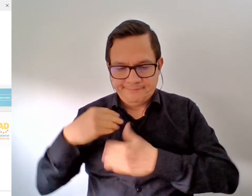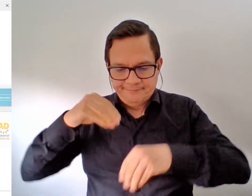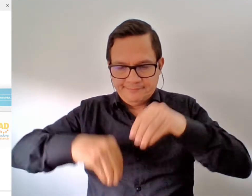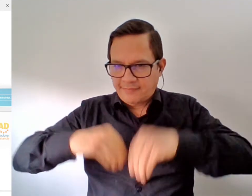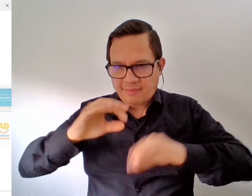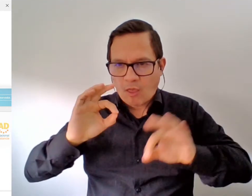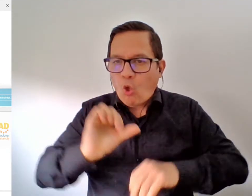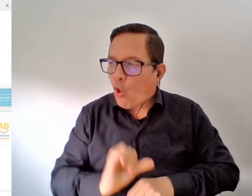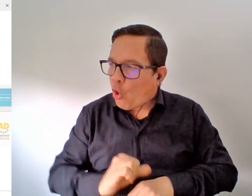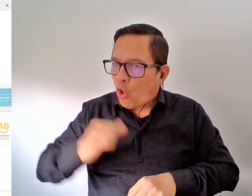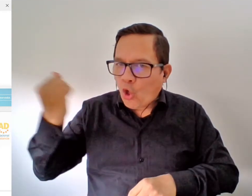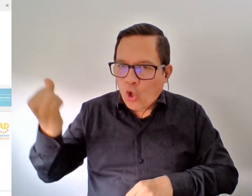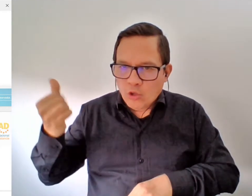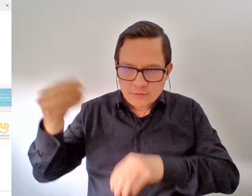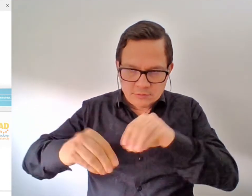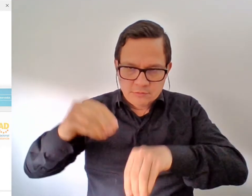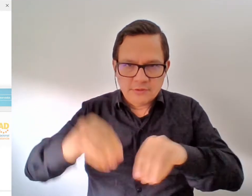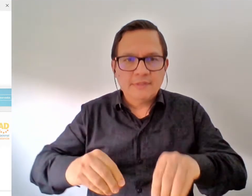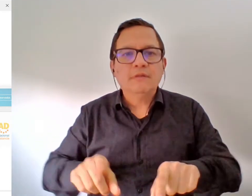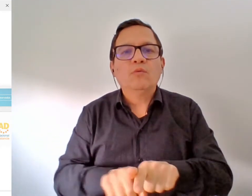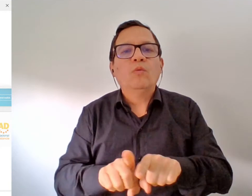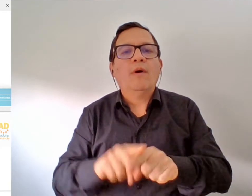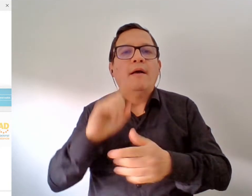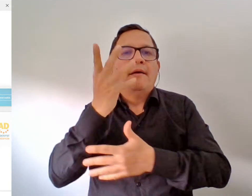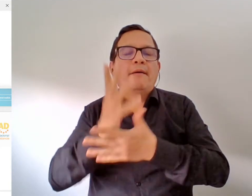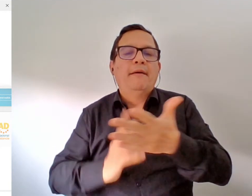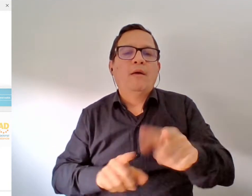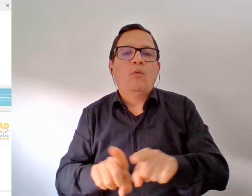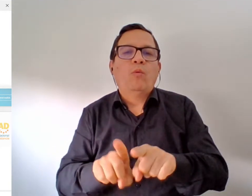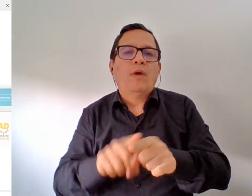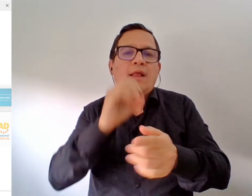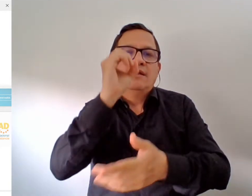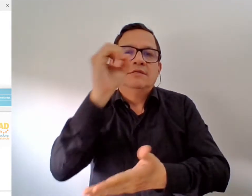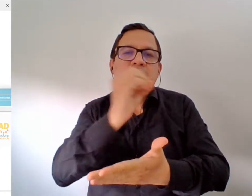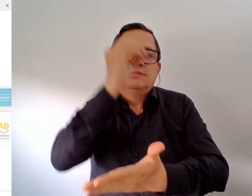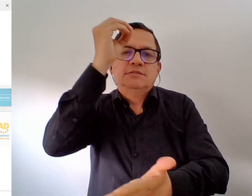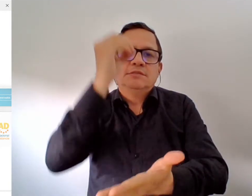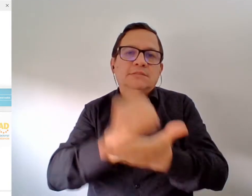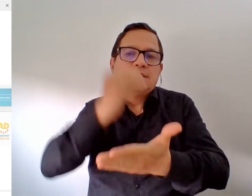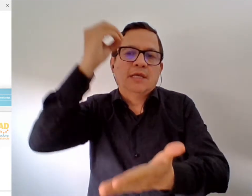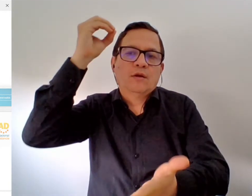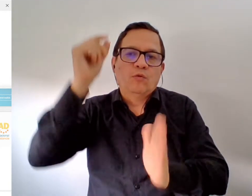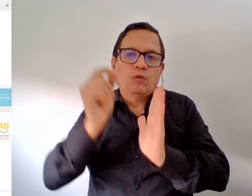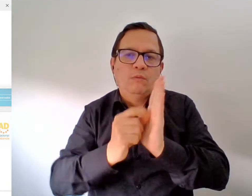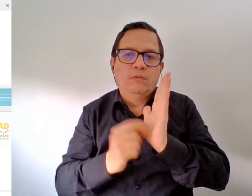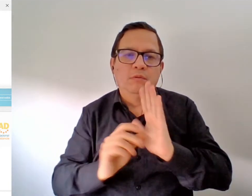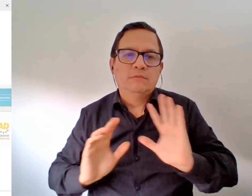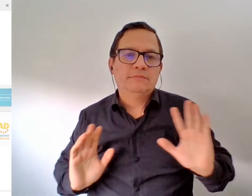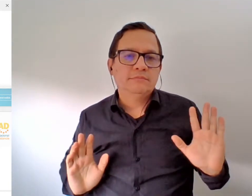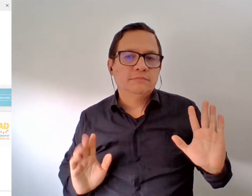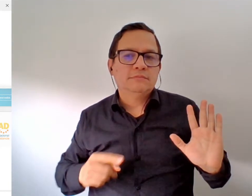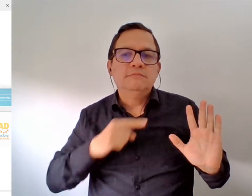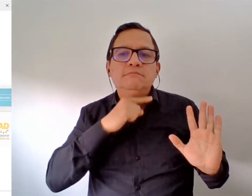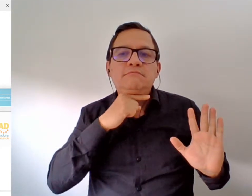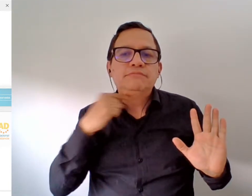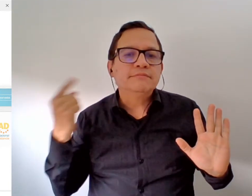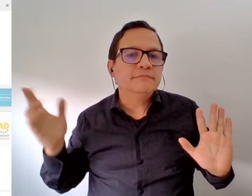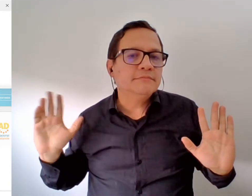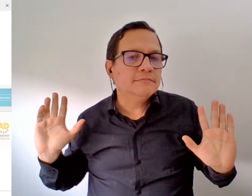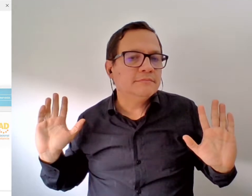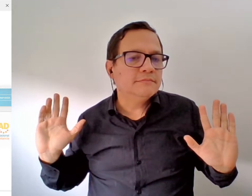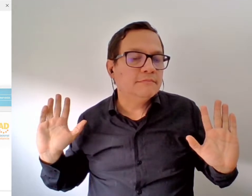evaluación respectiva, la calificación que se impondrá será de 0 puntos sin perjuicio de la sanción